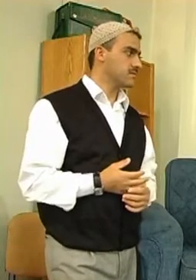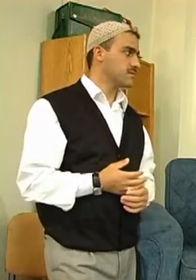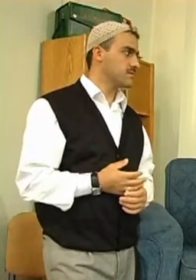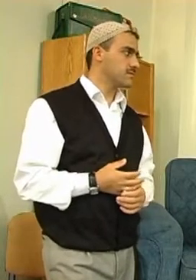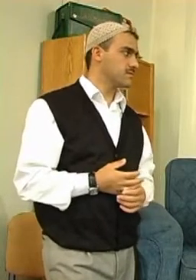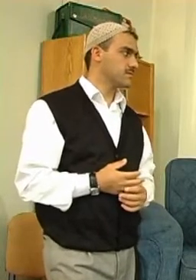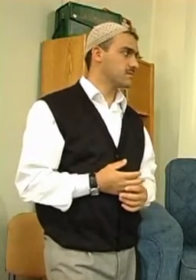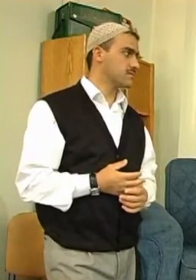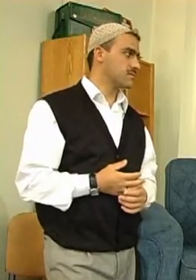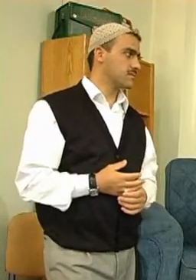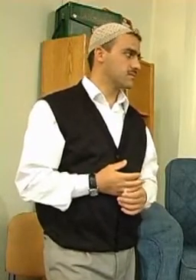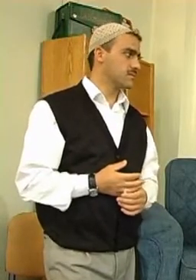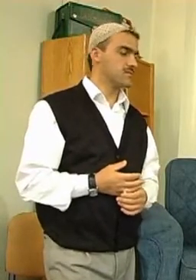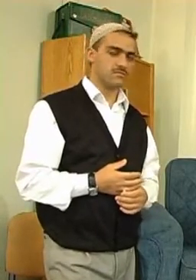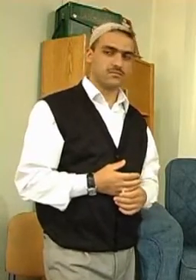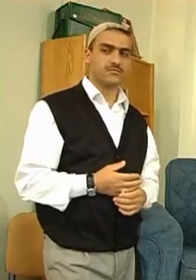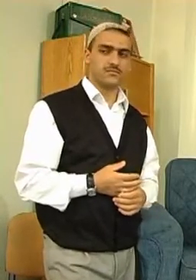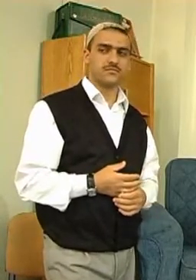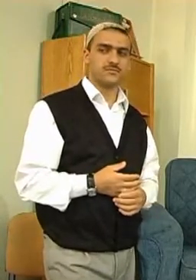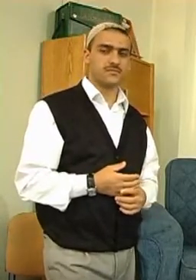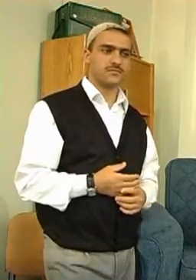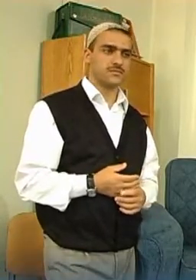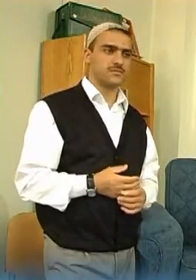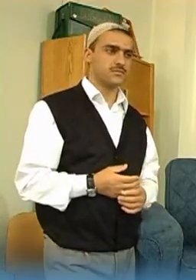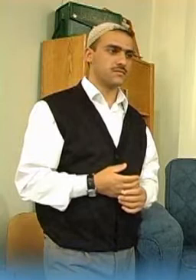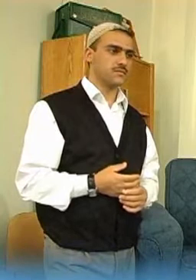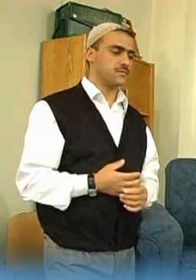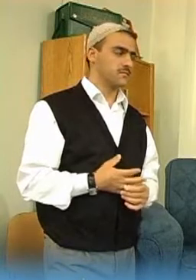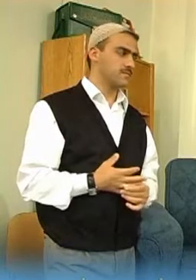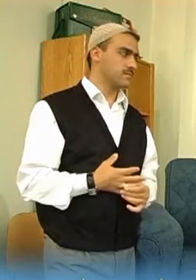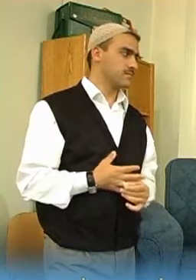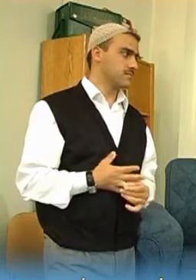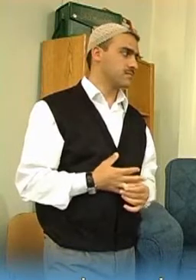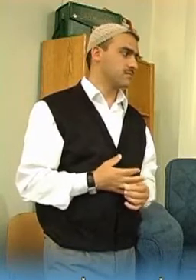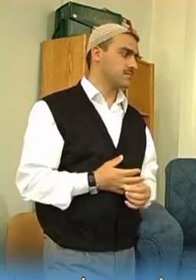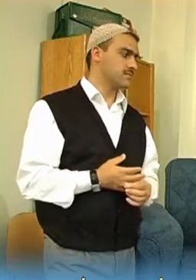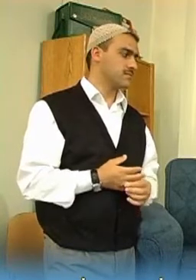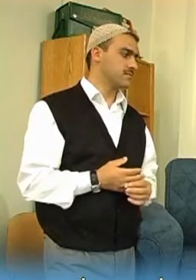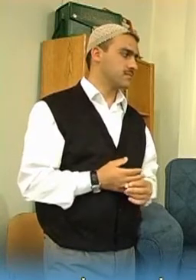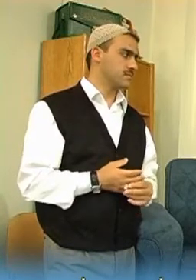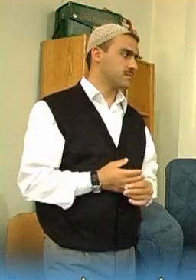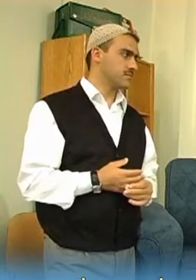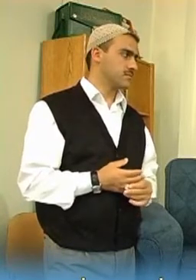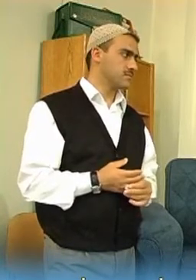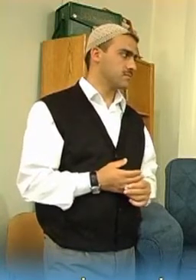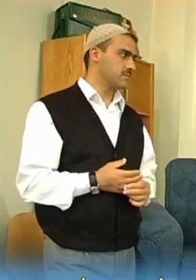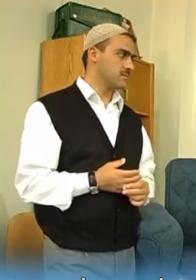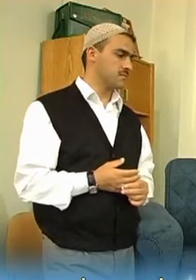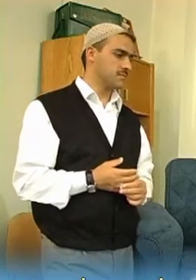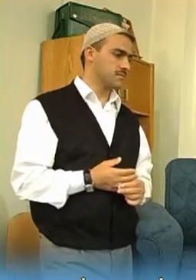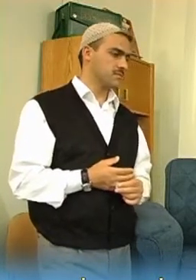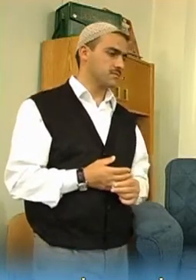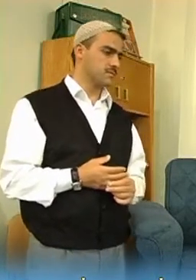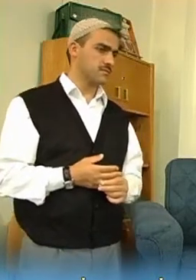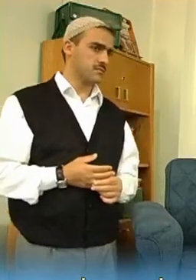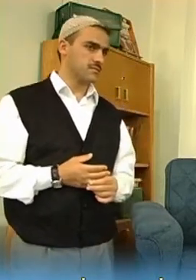boğulur. Dünyanın tümü o adamda boğuluyor, Allah Allah. İşte Üstad kendi zaten buna güzel misal de, kendi misal